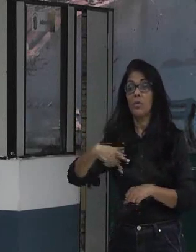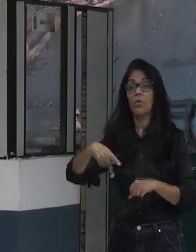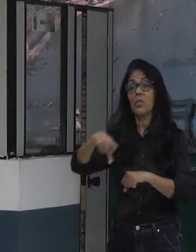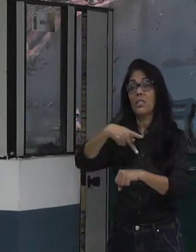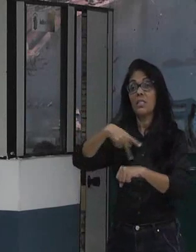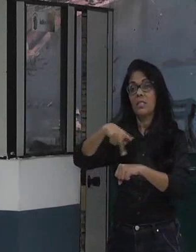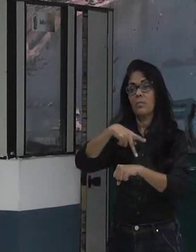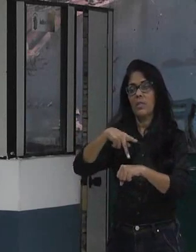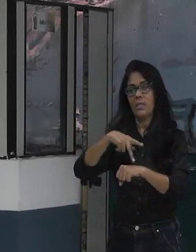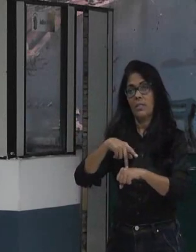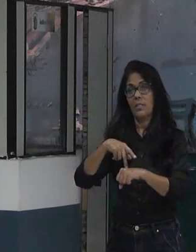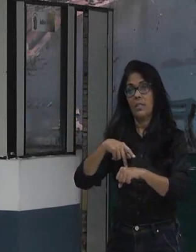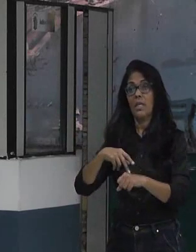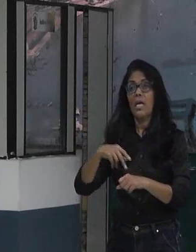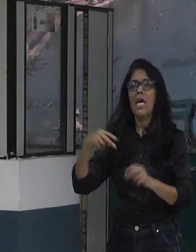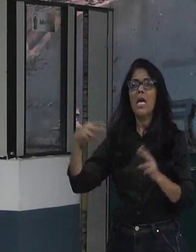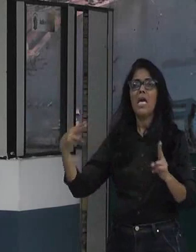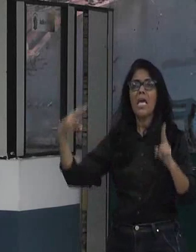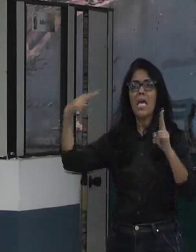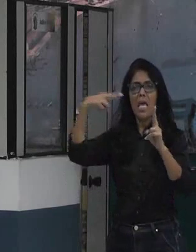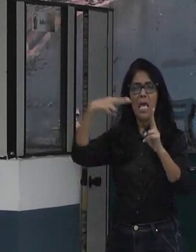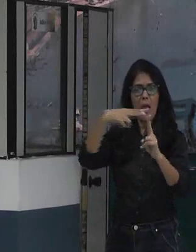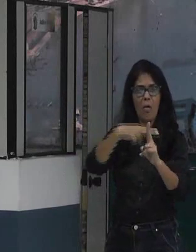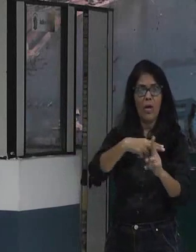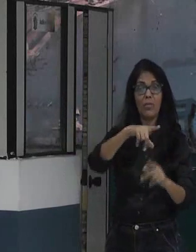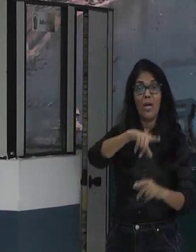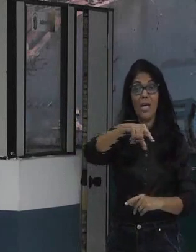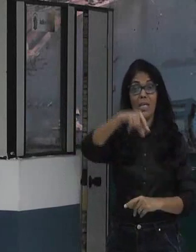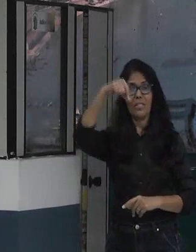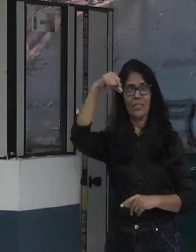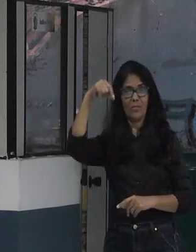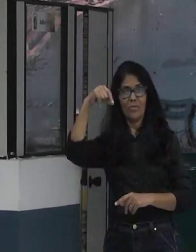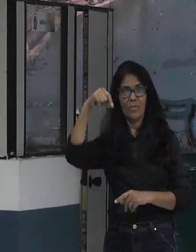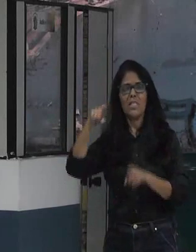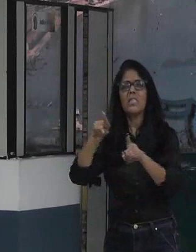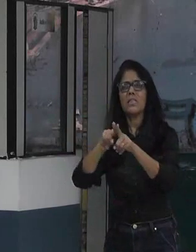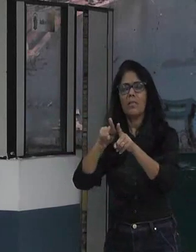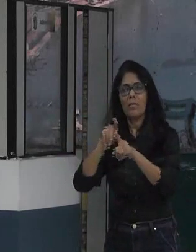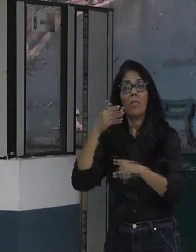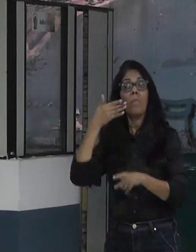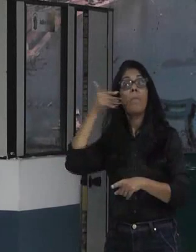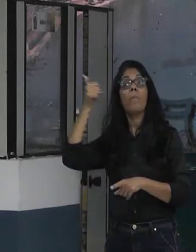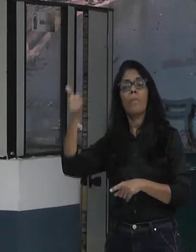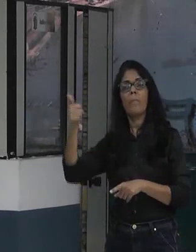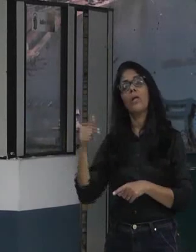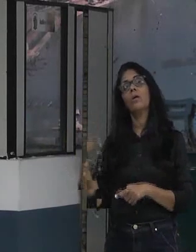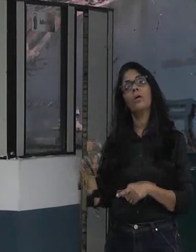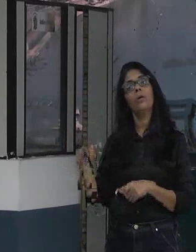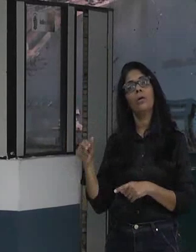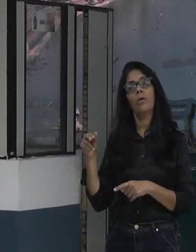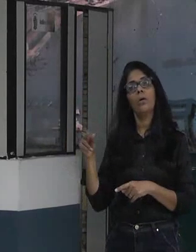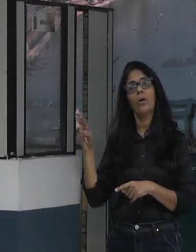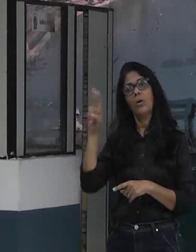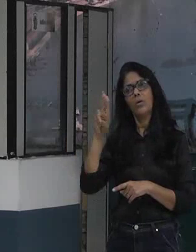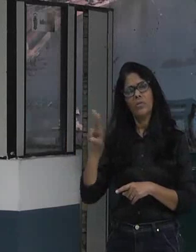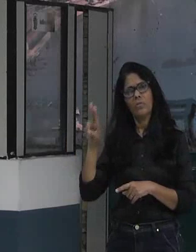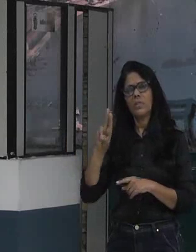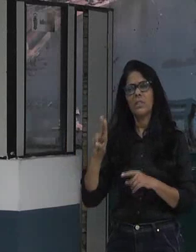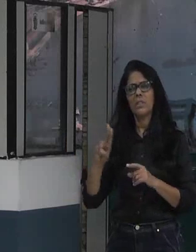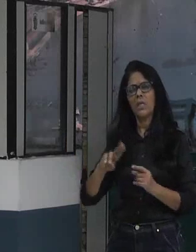melhores universidades do mundo. Gente, precisamos valorizar essas coisas, vereador Tarcísio. O senhor que morava ali no Salobrinho,